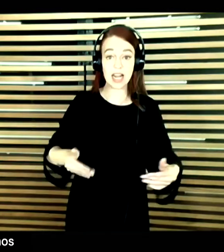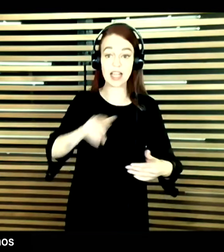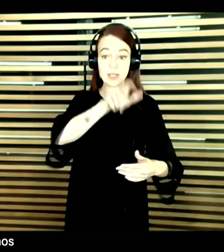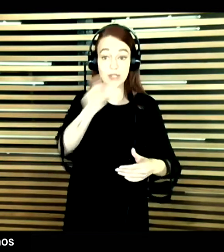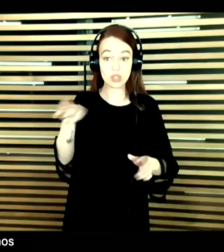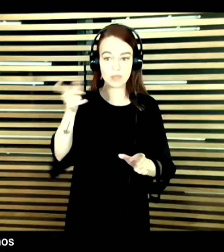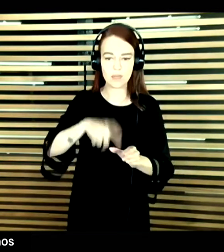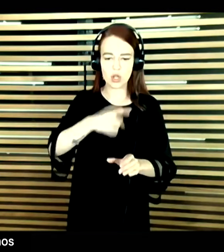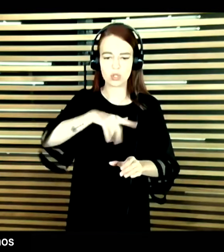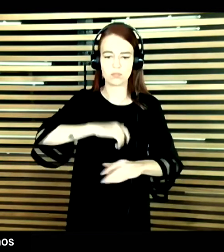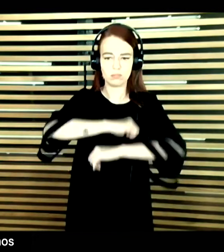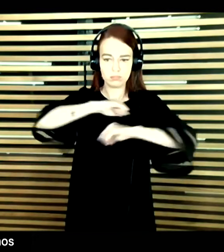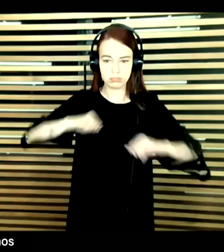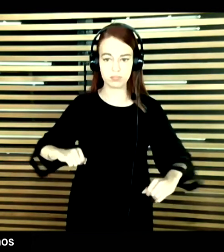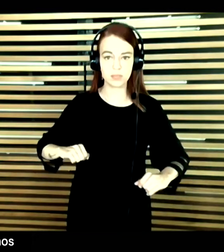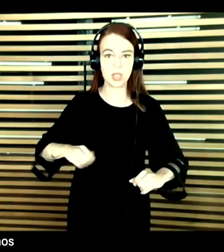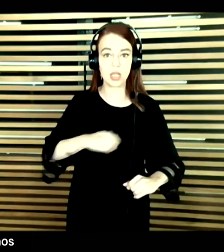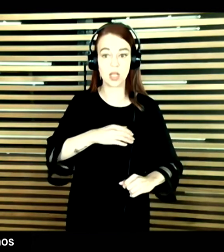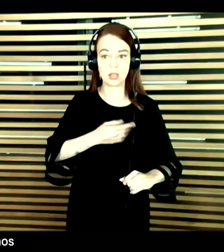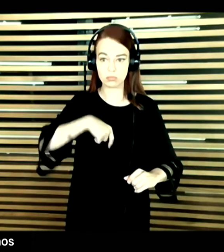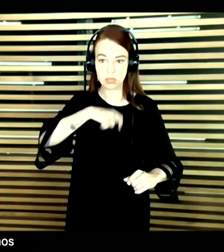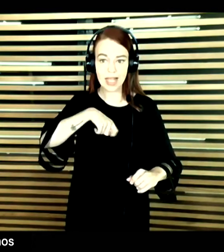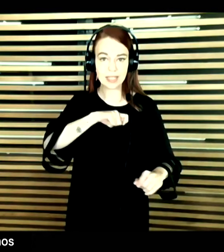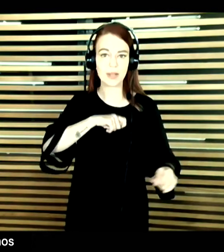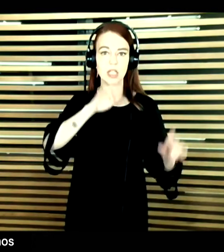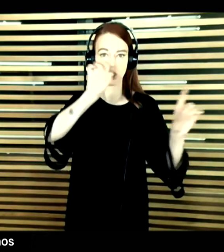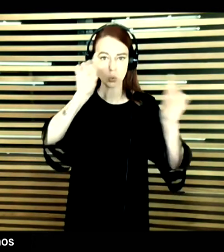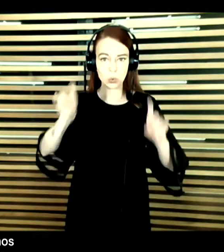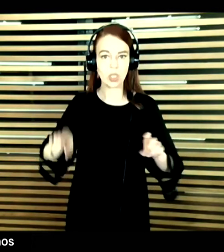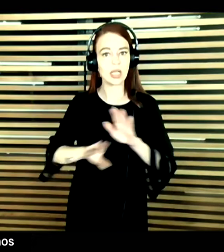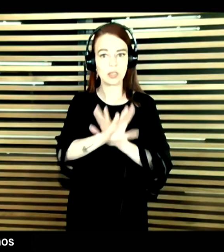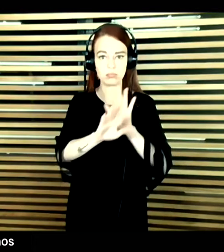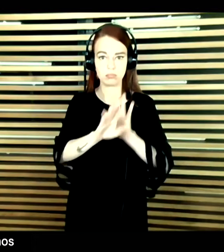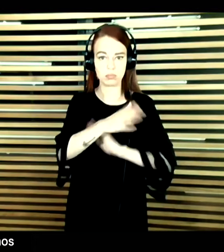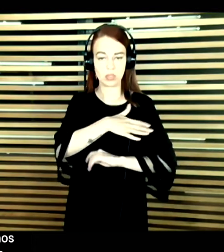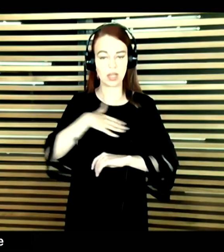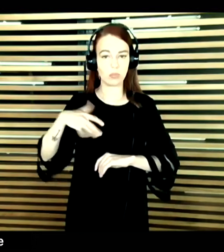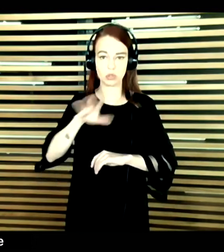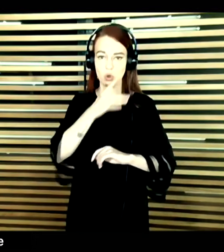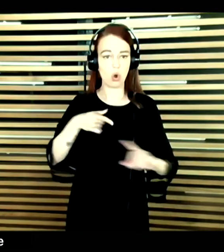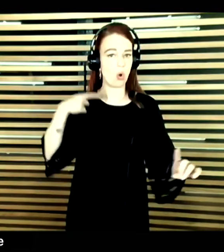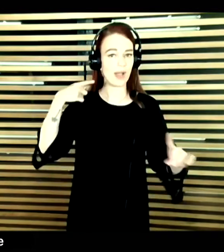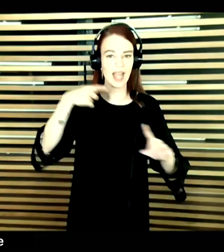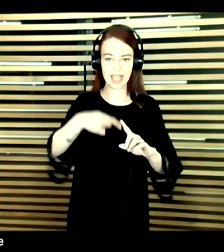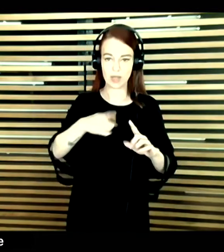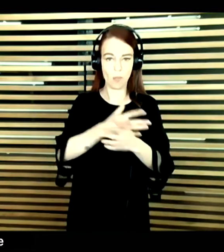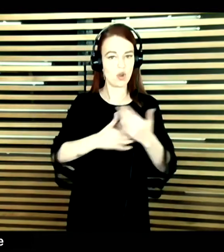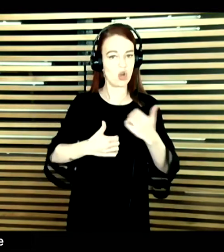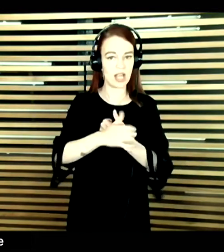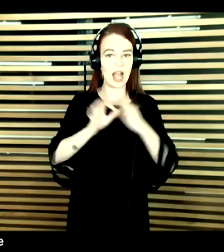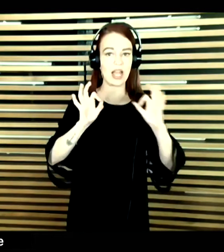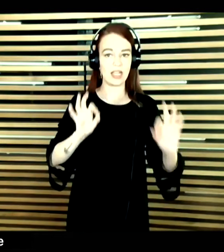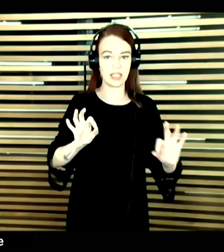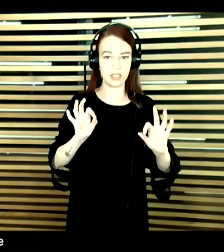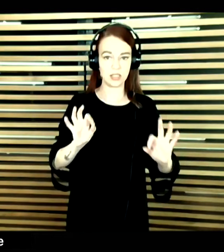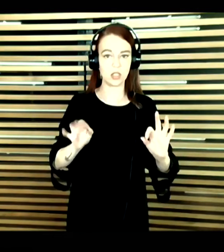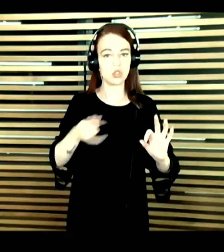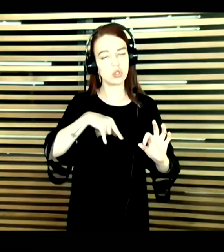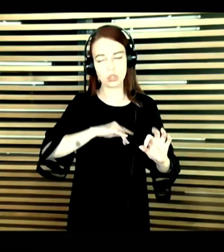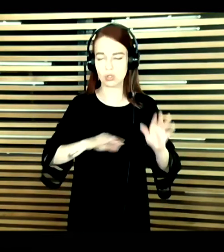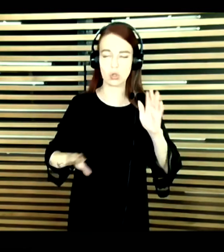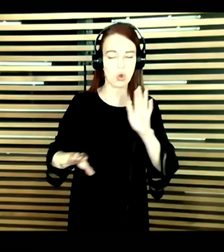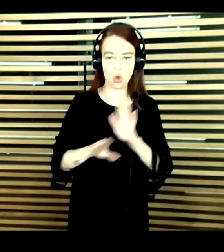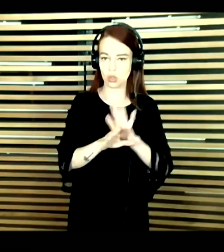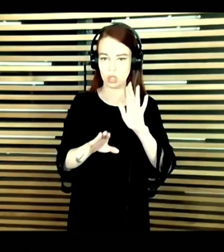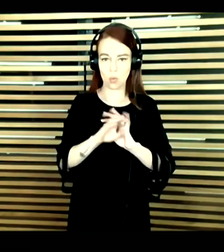Queremos seguir recorriendo el territorio del Estado. Eso sigue siendo un objetivo prioritario de las jornadas que vamos a mantener